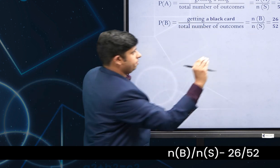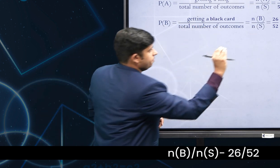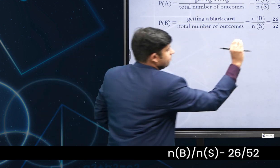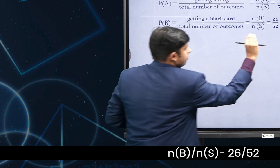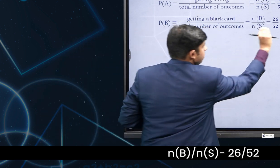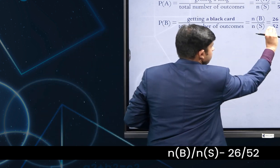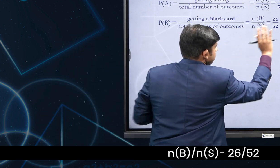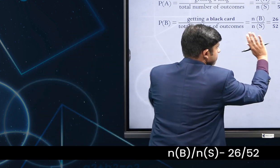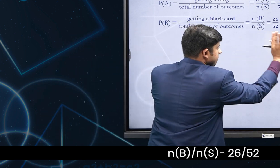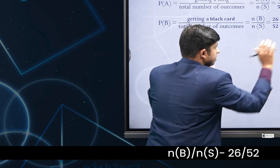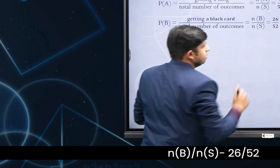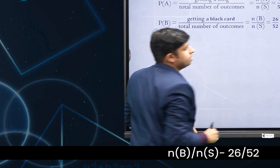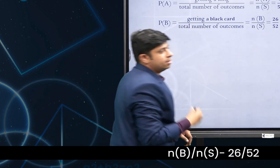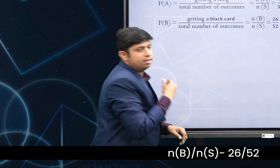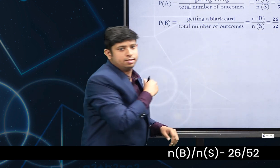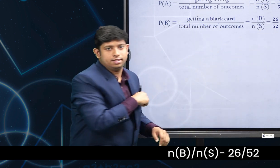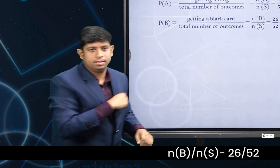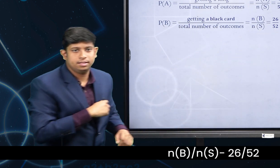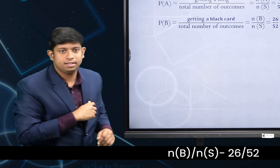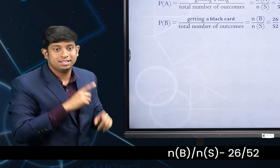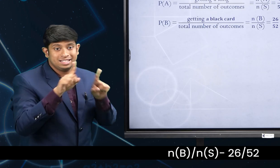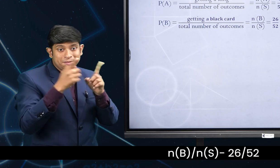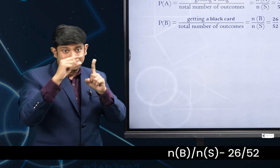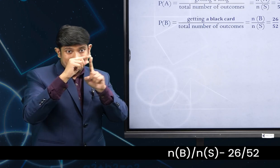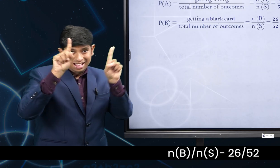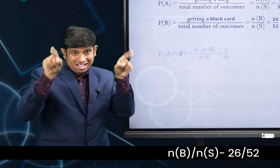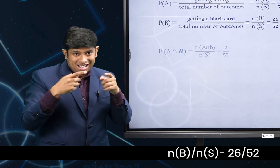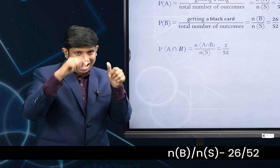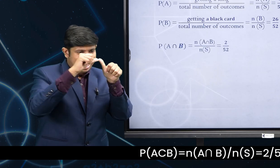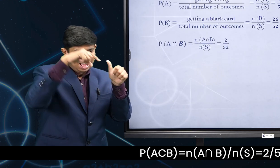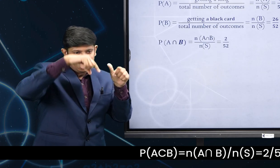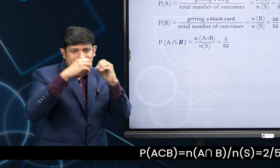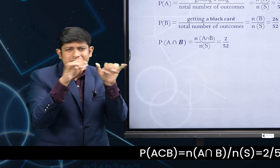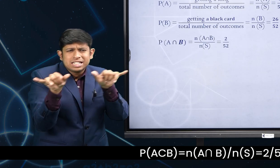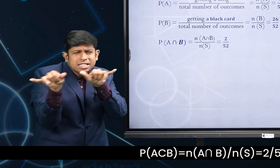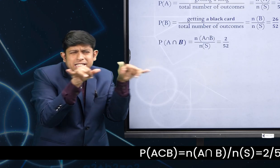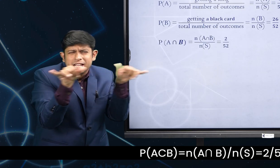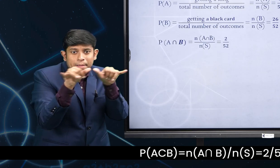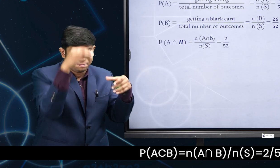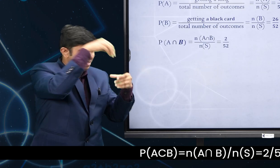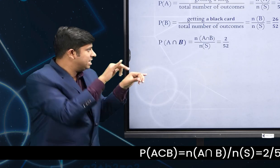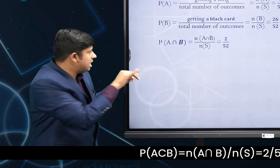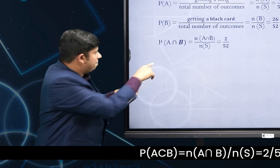एन कंसामध्ये एस वजा 26/52. पी कंसामध्ये ए सी बी